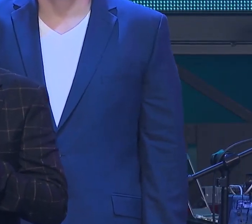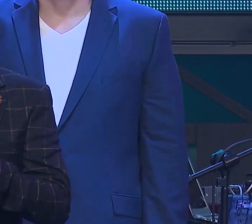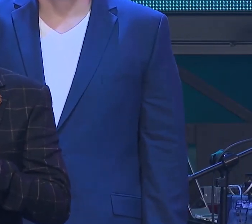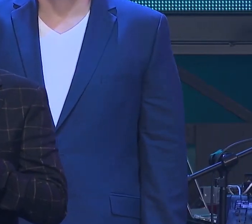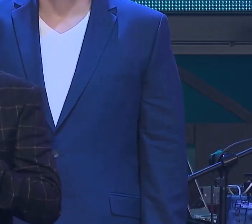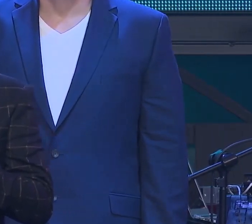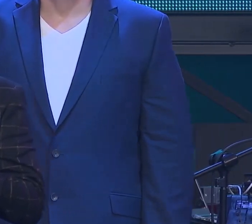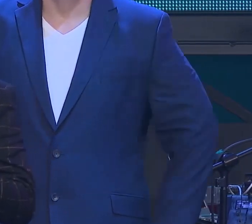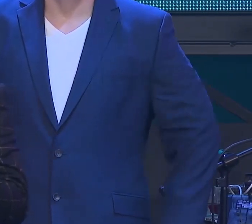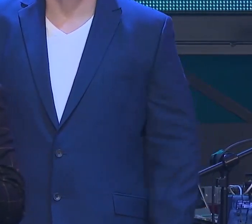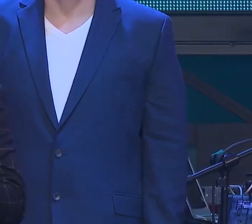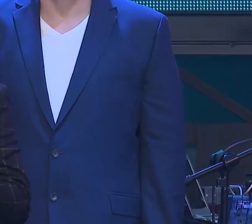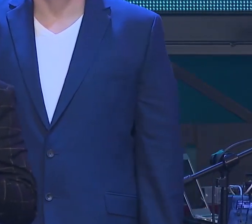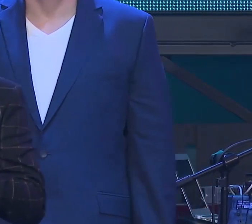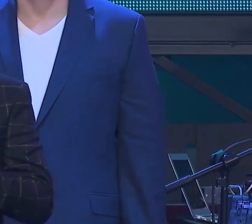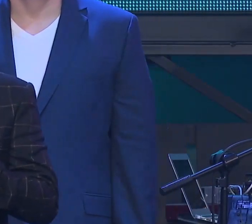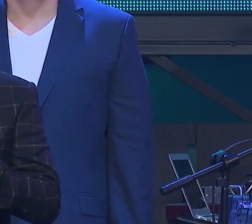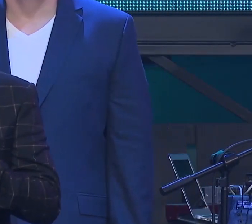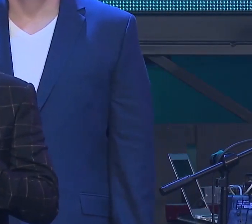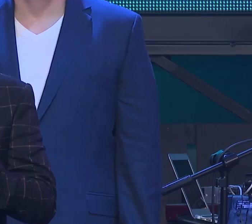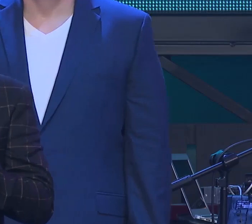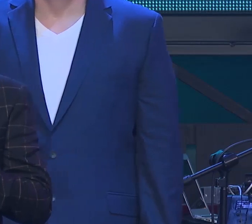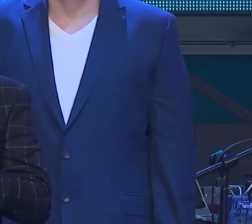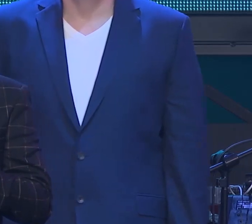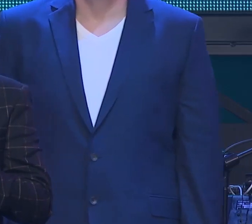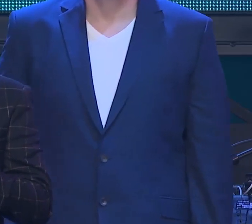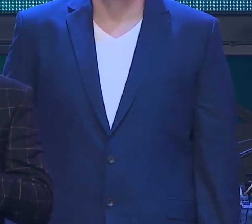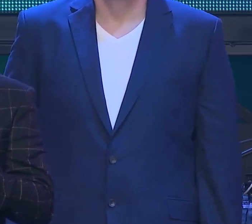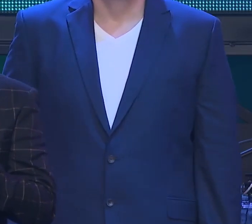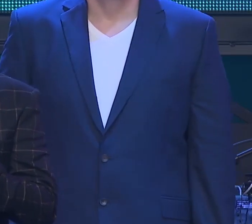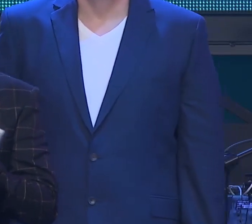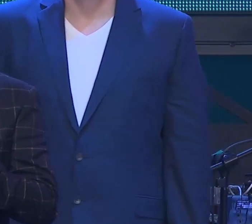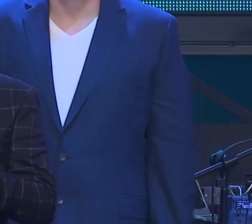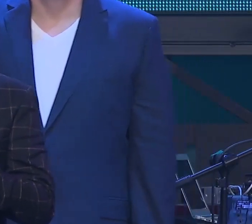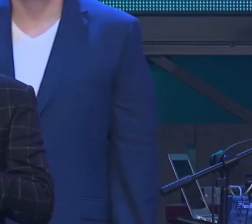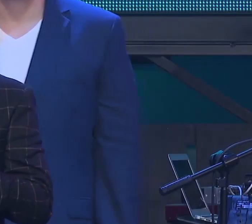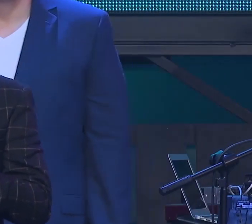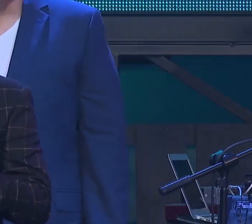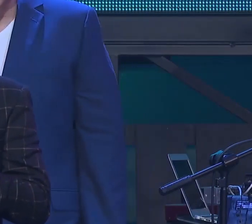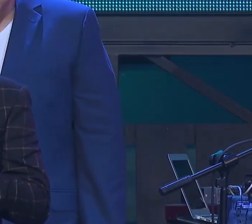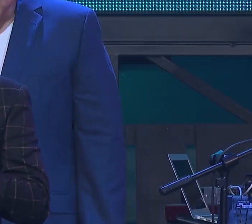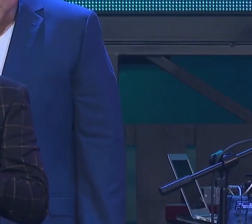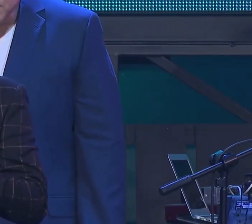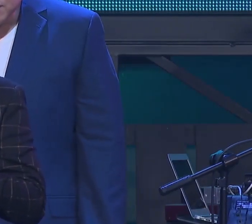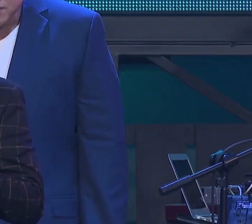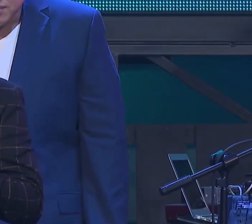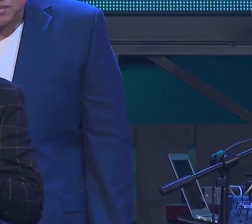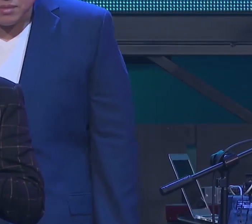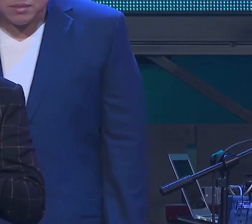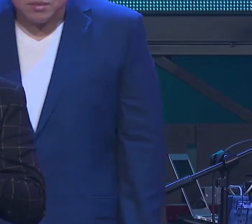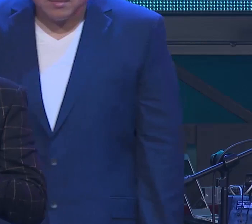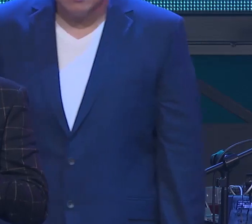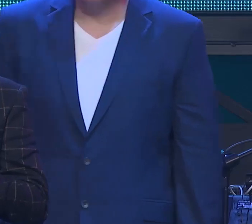menemukan sebuah tempat penggembalaan masing-masing. Tidak hanya beribadah di gereja atau online seperti akhir-akhir ini kita. Ya,